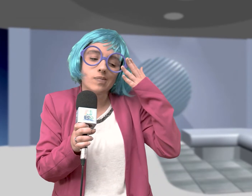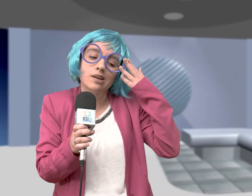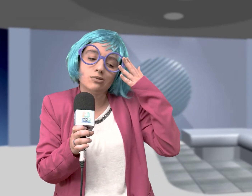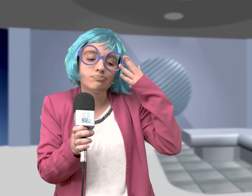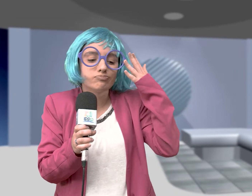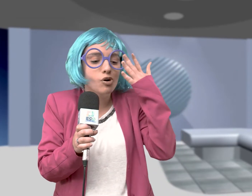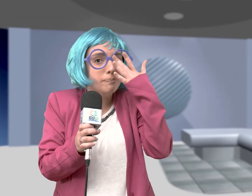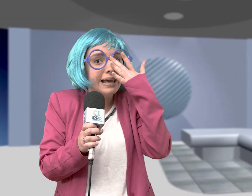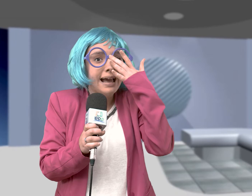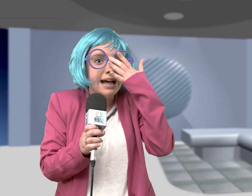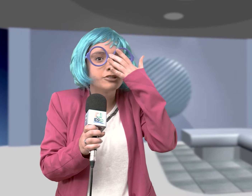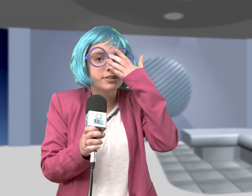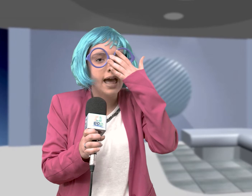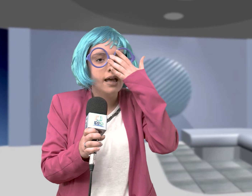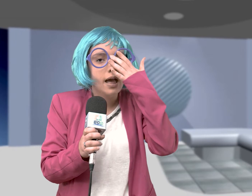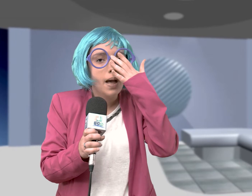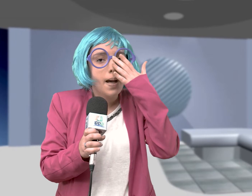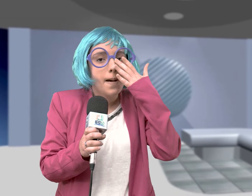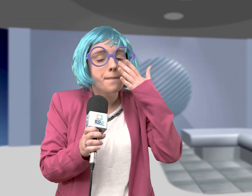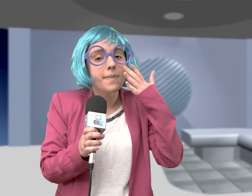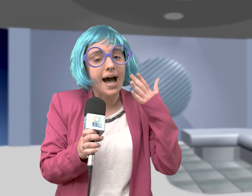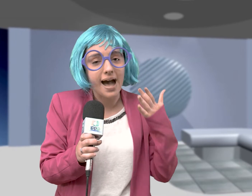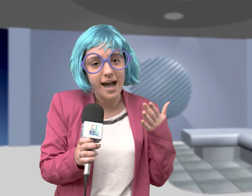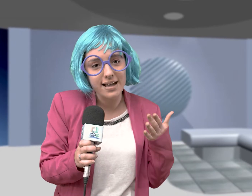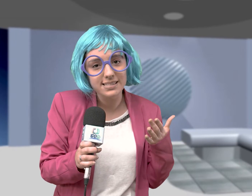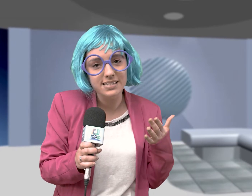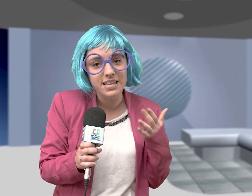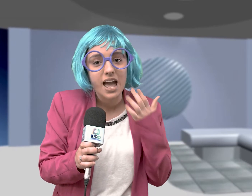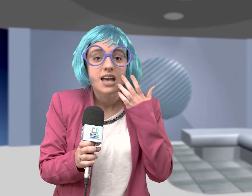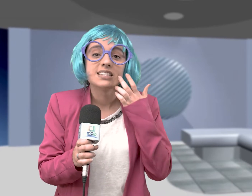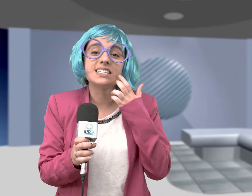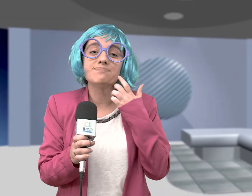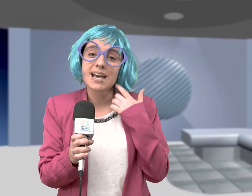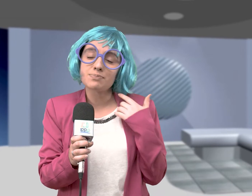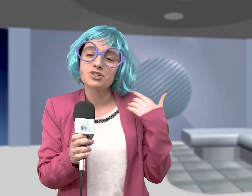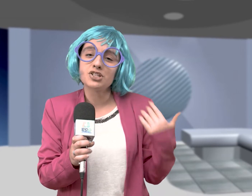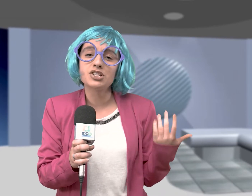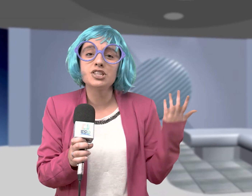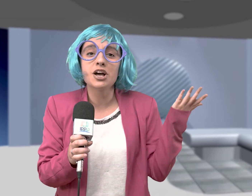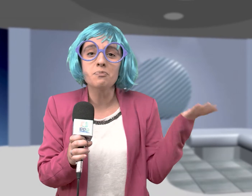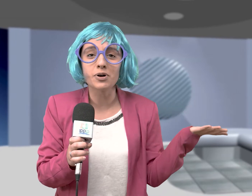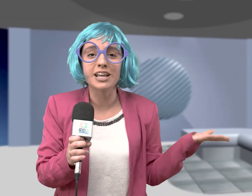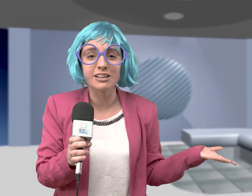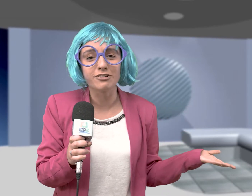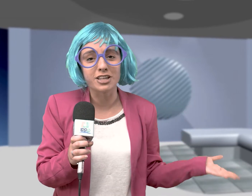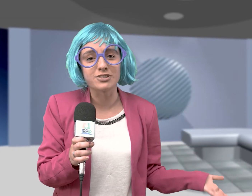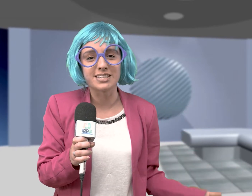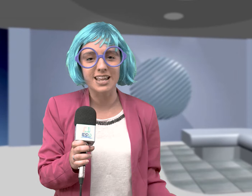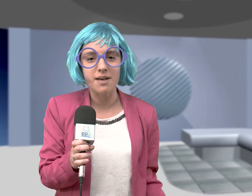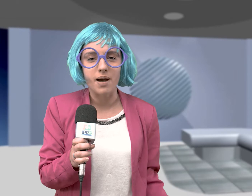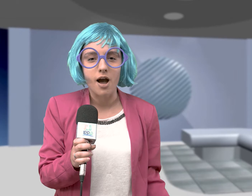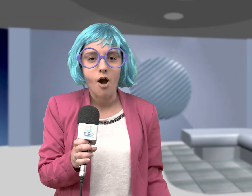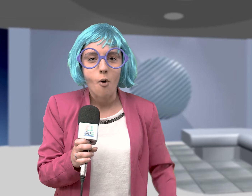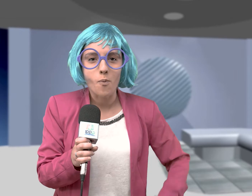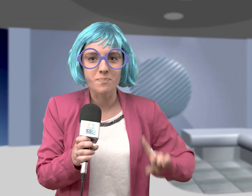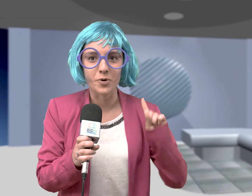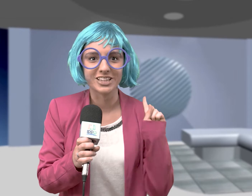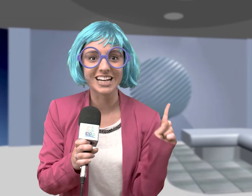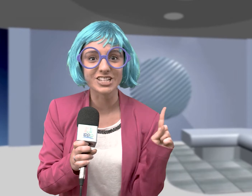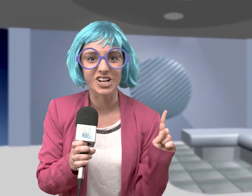meio complicado, né? Mas, mesmo a gente não podendo ir no cinema, o importante é que a